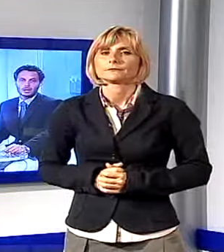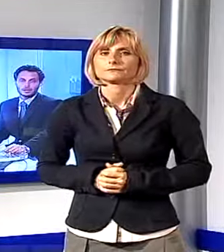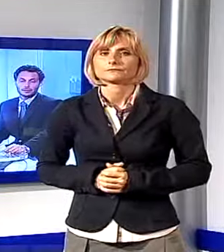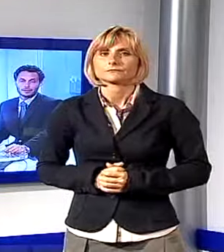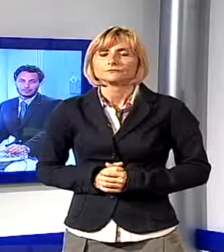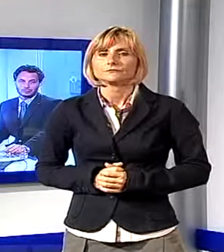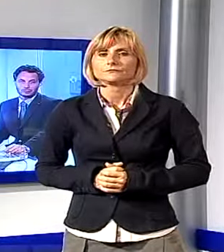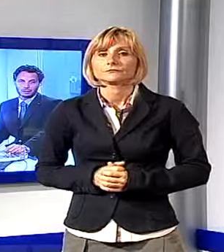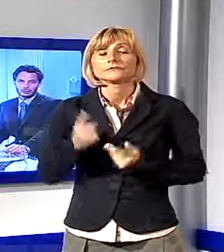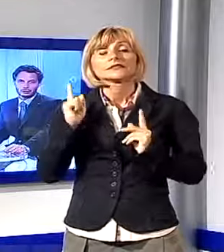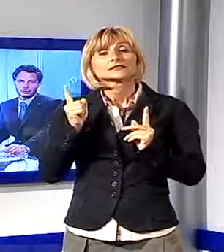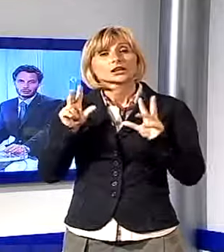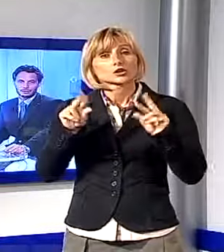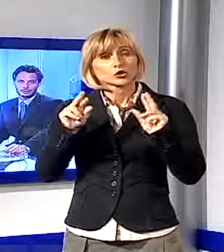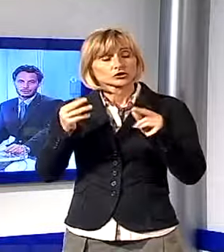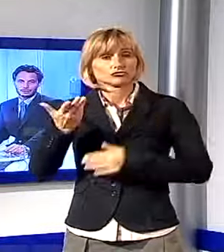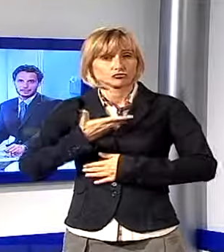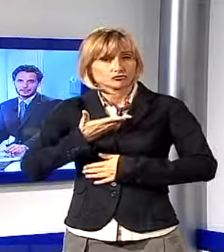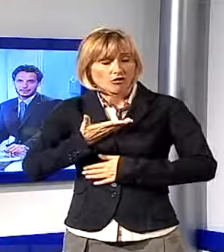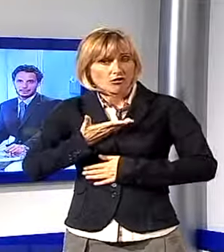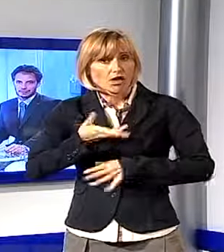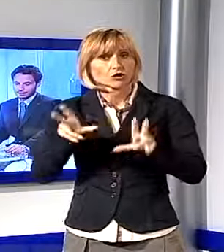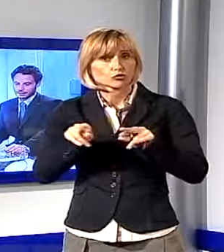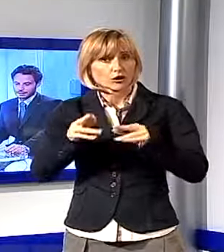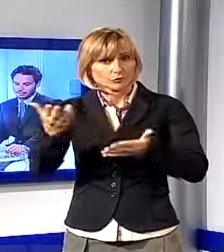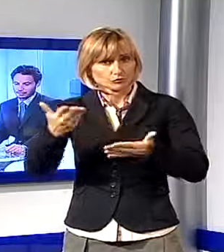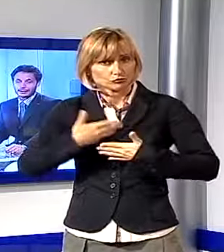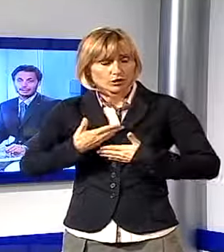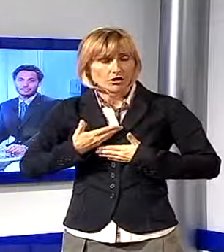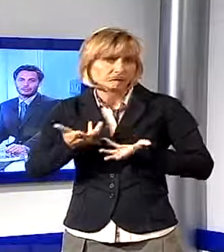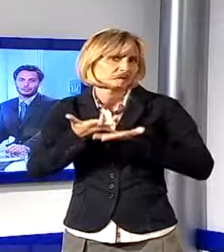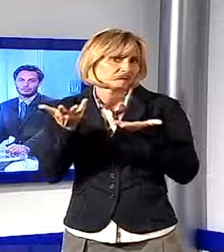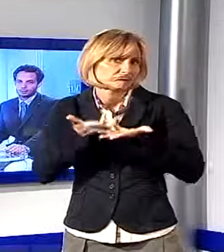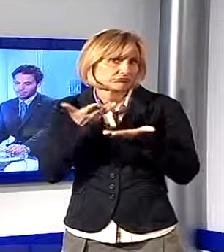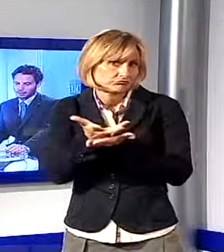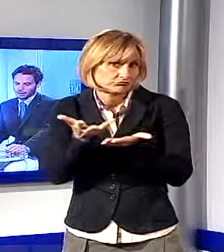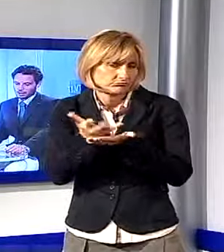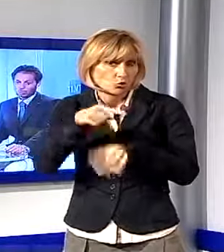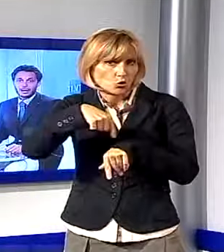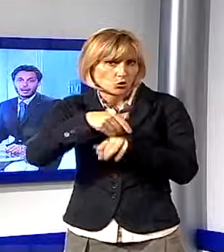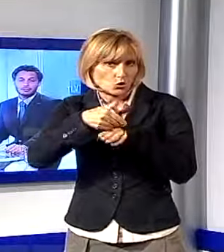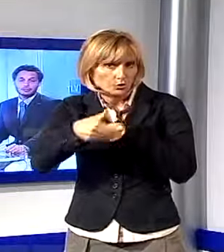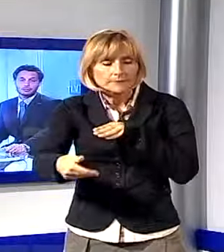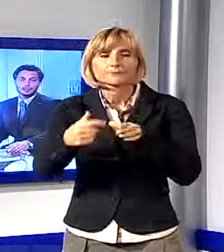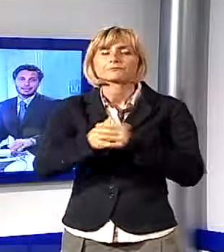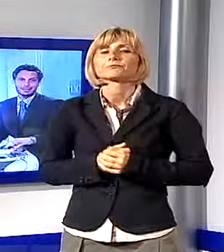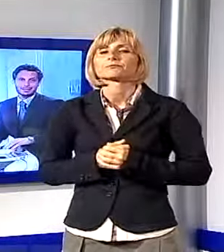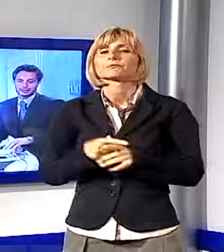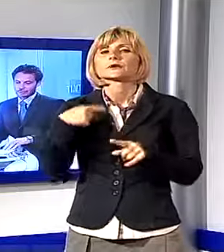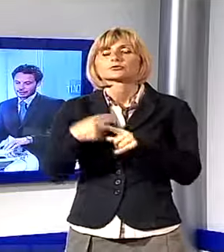E ovviamente se ci saranno aggiornamenti ve ne daremo anche nelle prossime ore. Una tragedia nella tragedia,